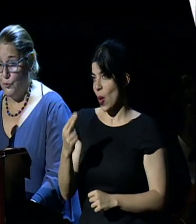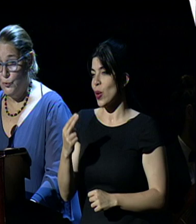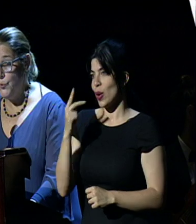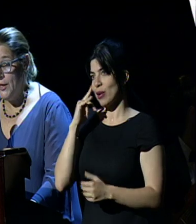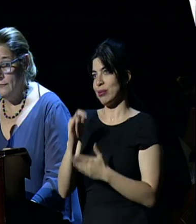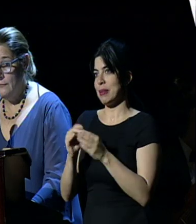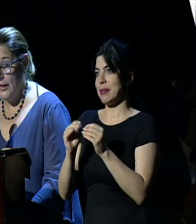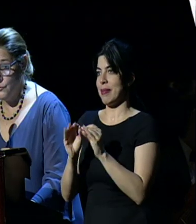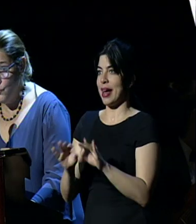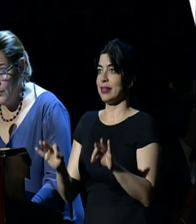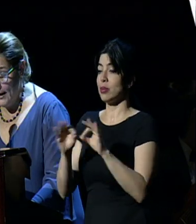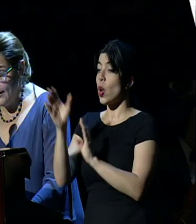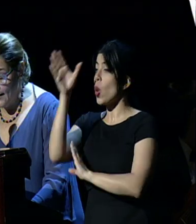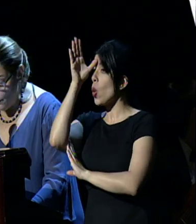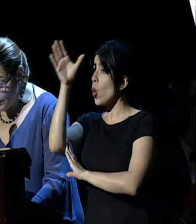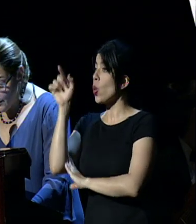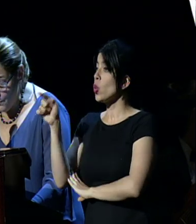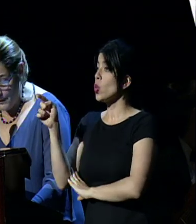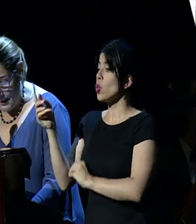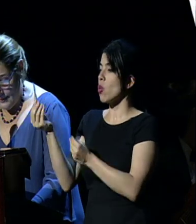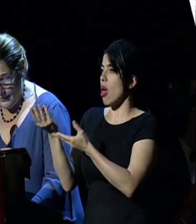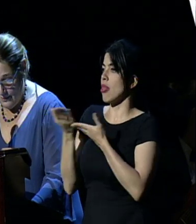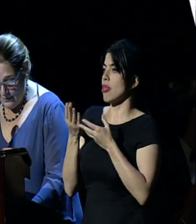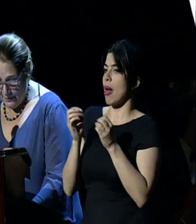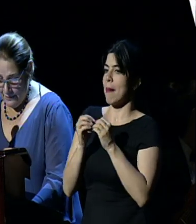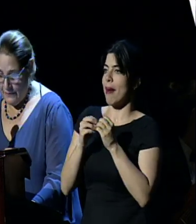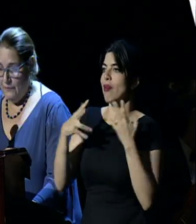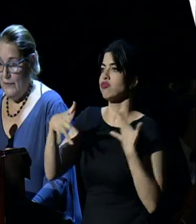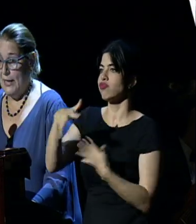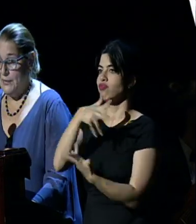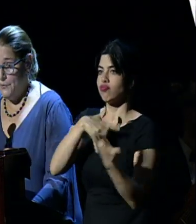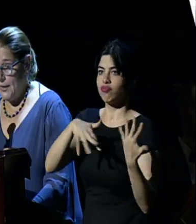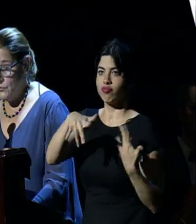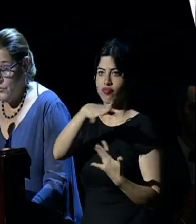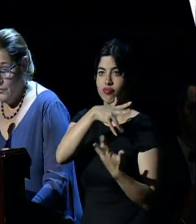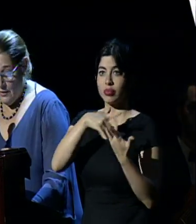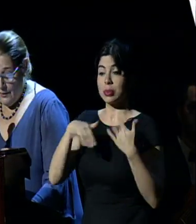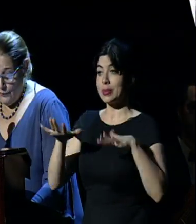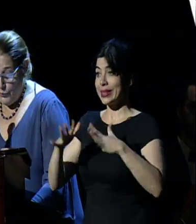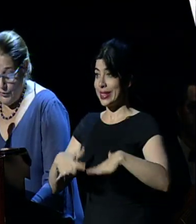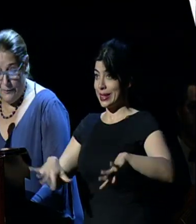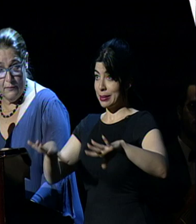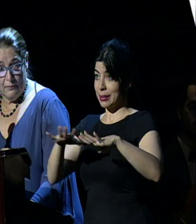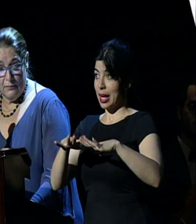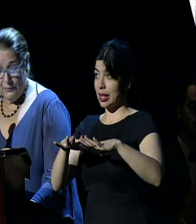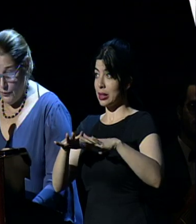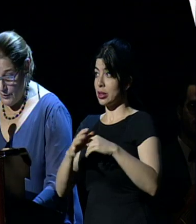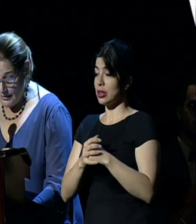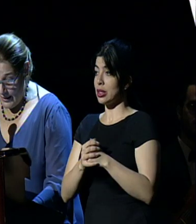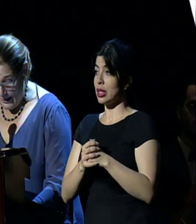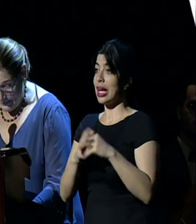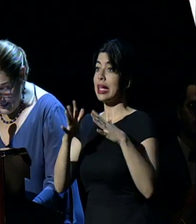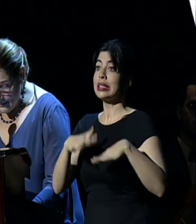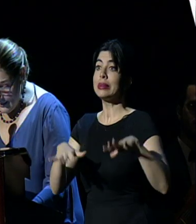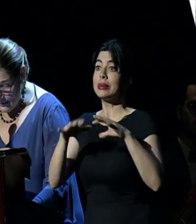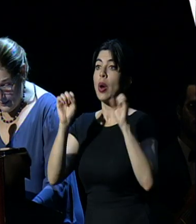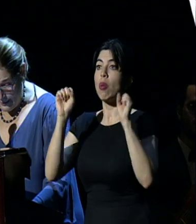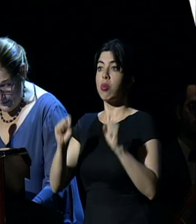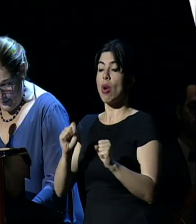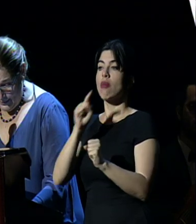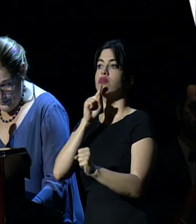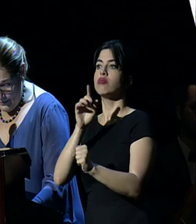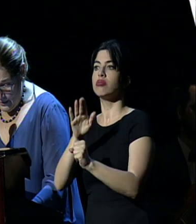La cultura es un generador de convivencia, el espacio donde se garantizan